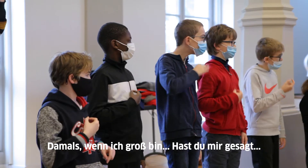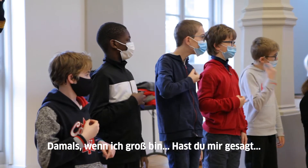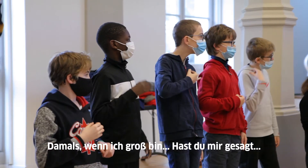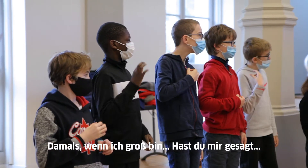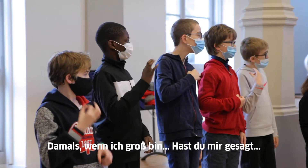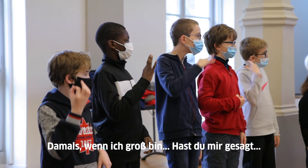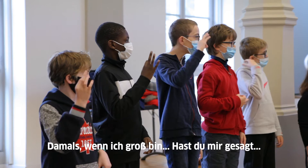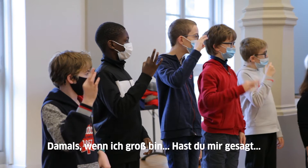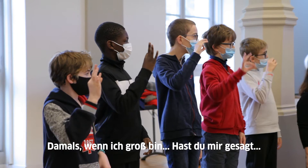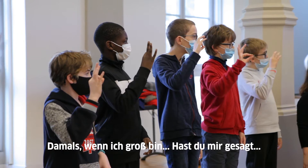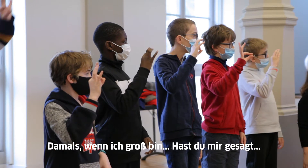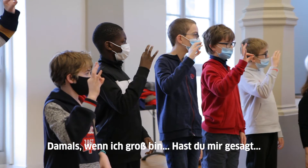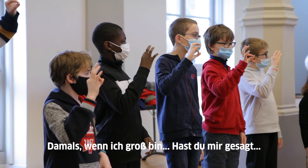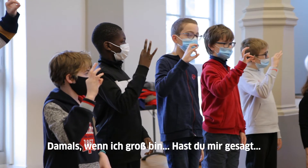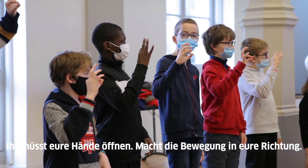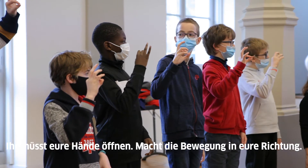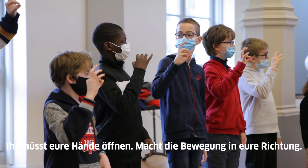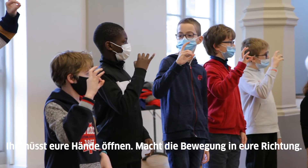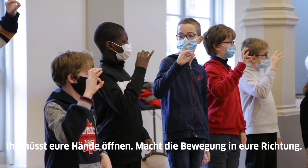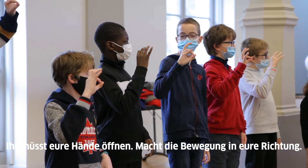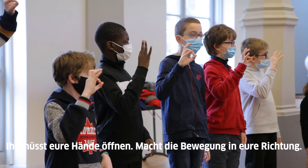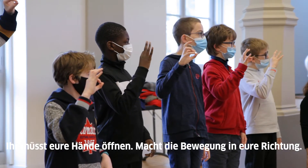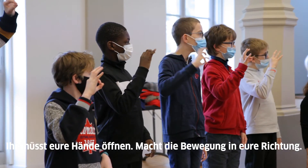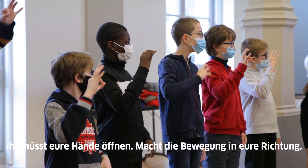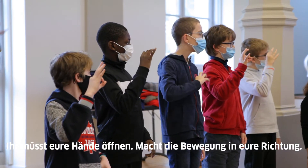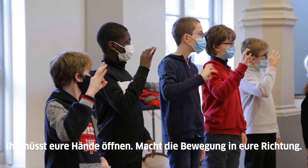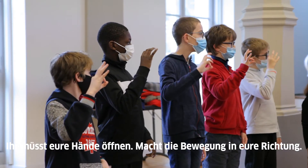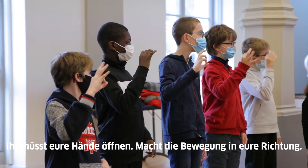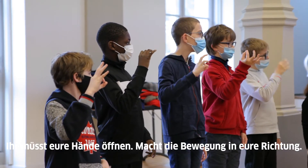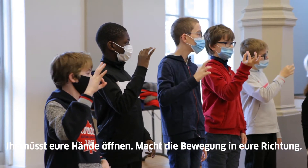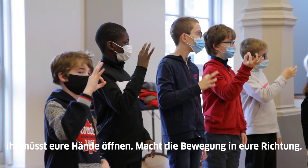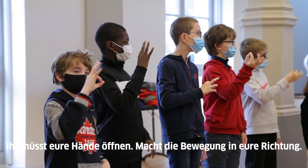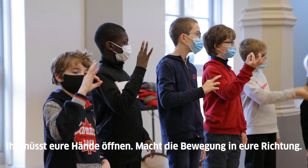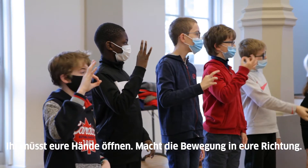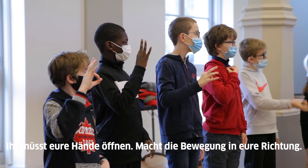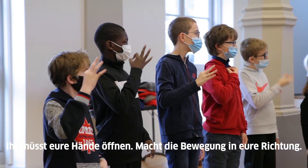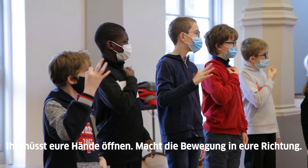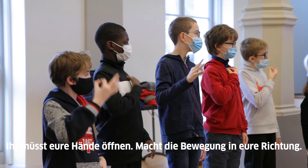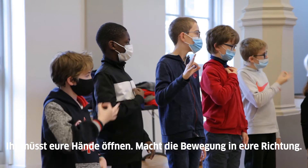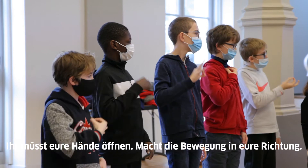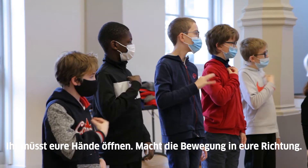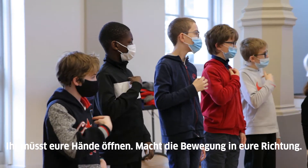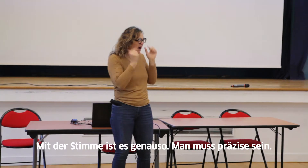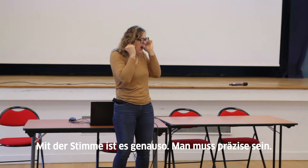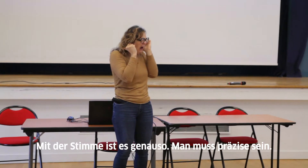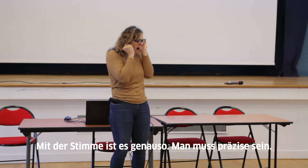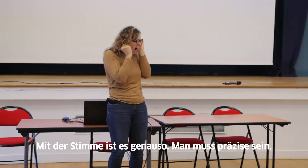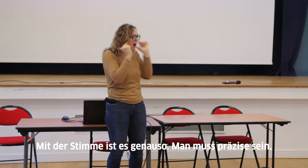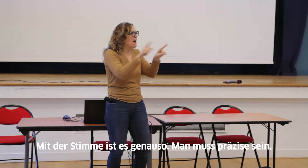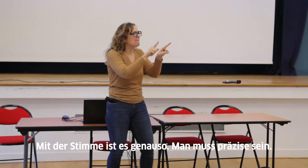je serai grande, enfin, tu m'avais dit. Il faut que vous ouvriez votre main, ouais. Et vous faites le mouvement vers vous. La voix, c'est